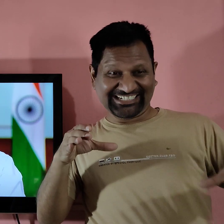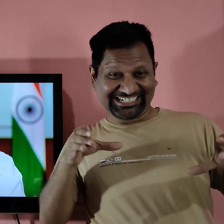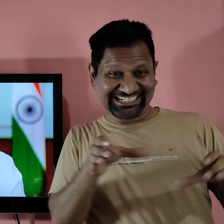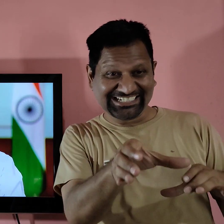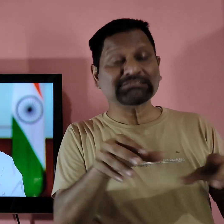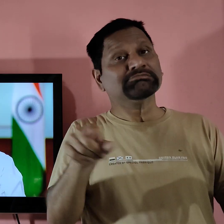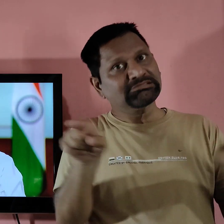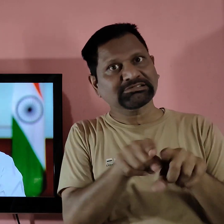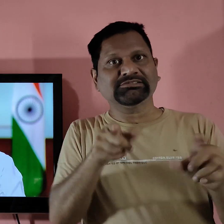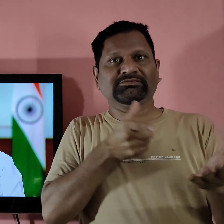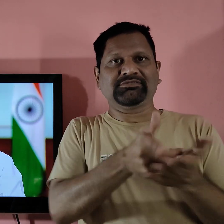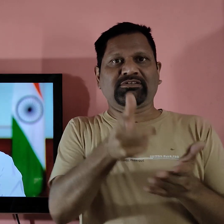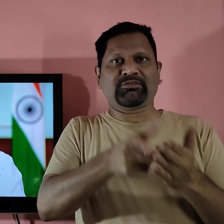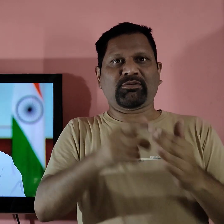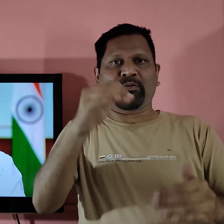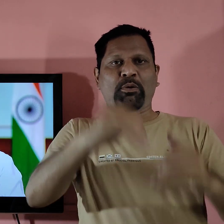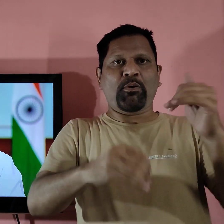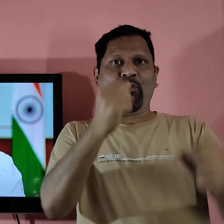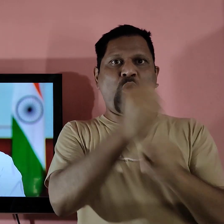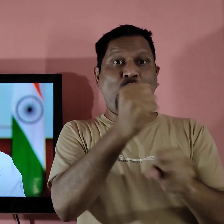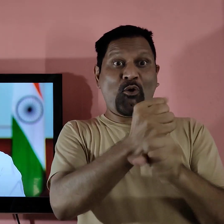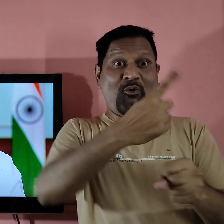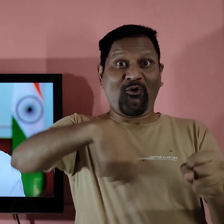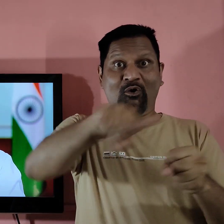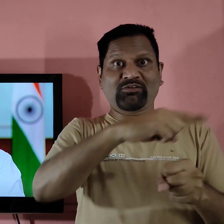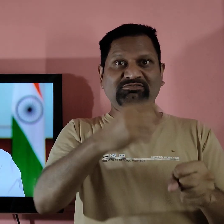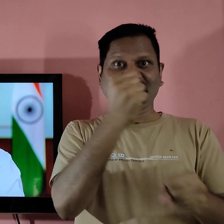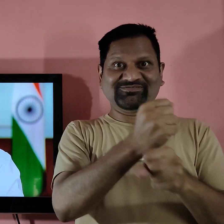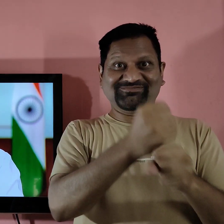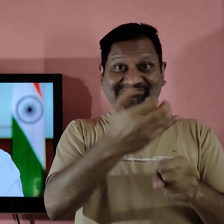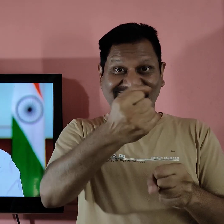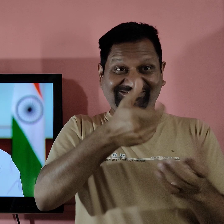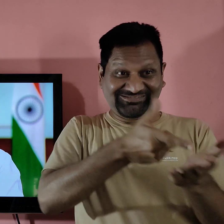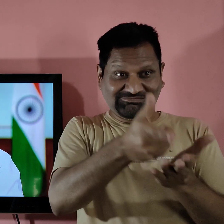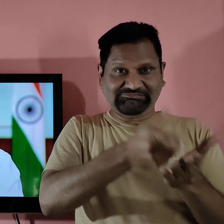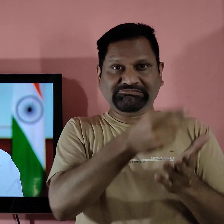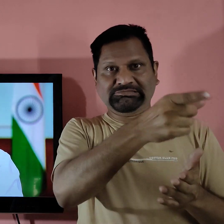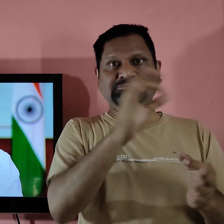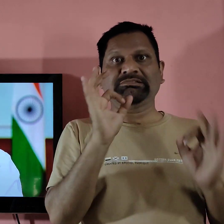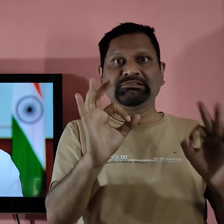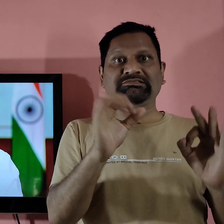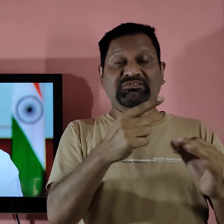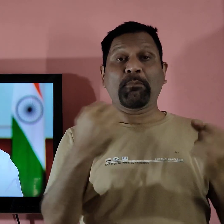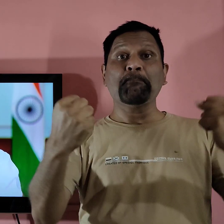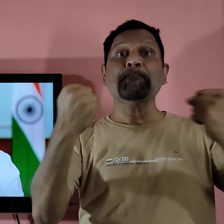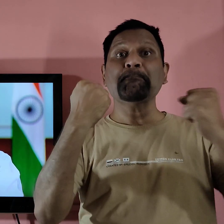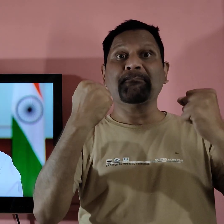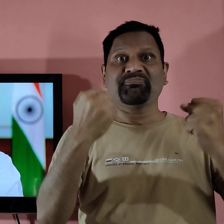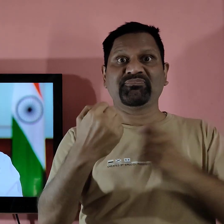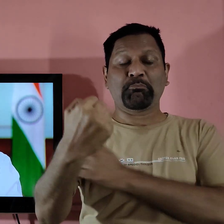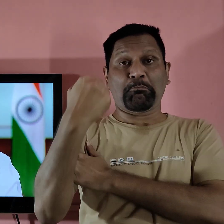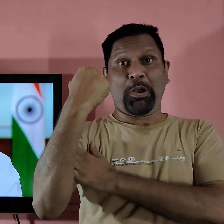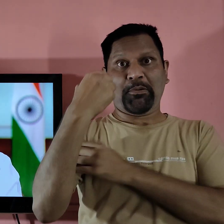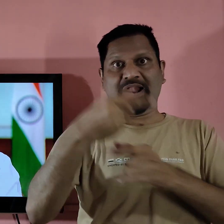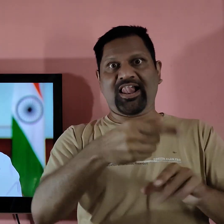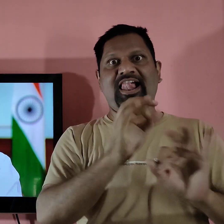हमारी लोकतांत्रिक एकजुटता का यही सबसे बड़ा ताकतवर केंद्र